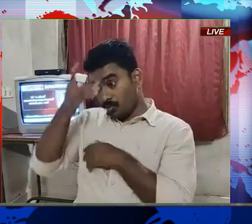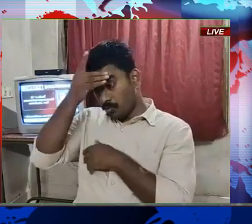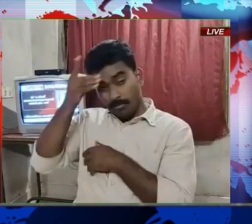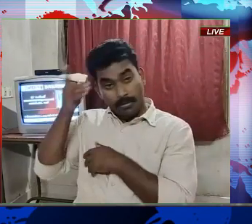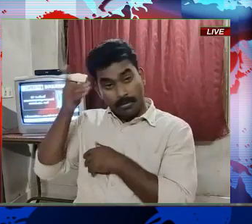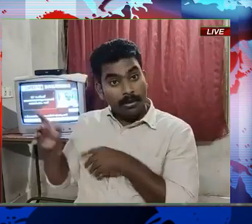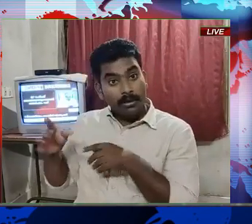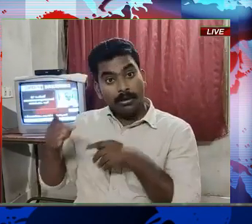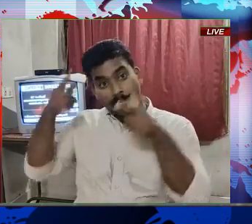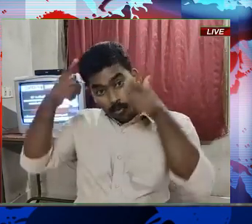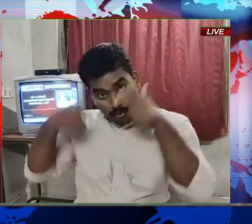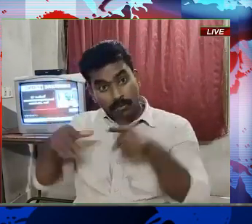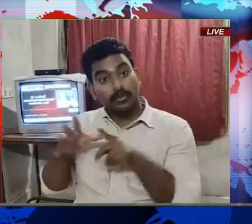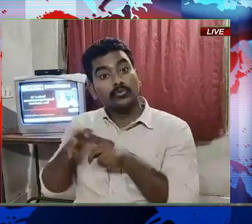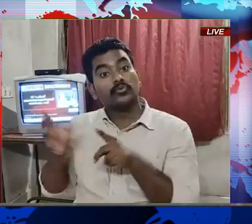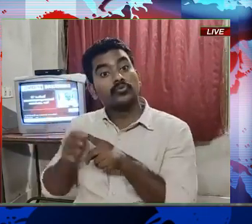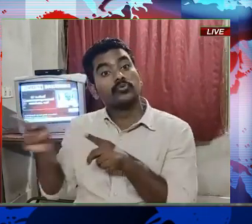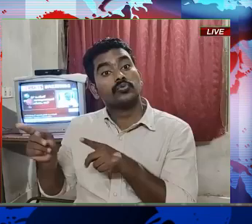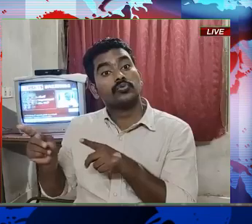അതിലൊരാൾക്ക്